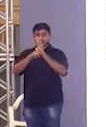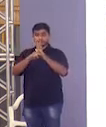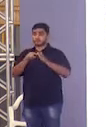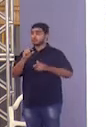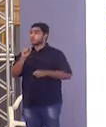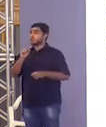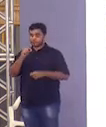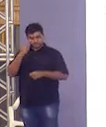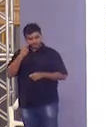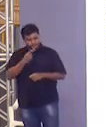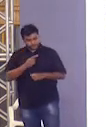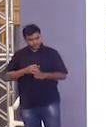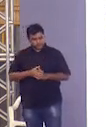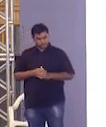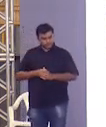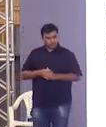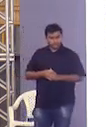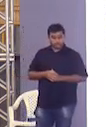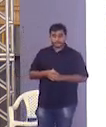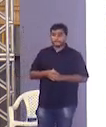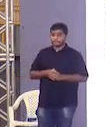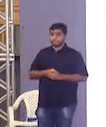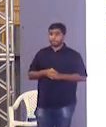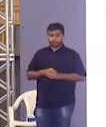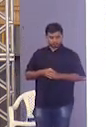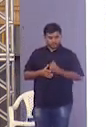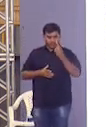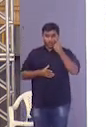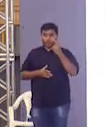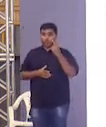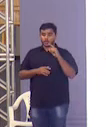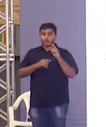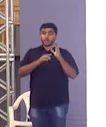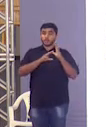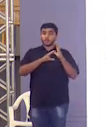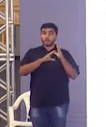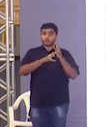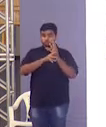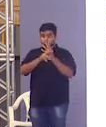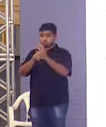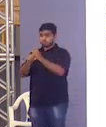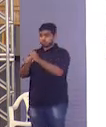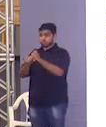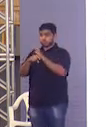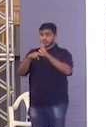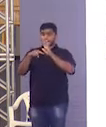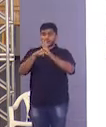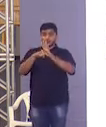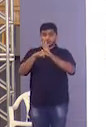ó: a soma dos termos de uma subtração é 2.400.